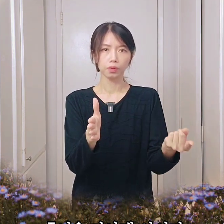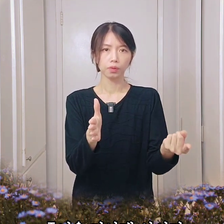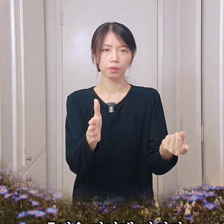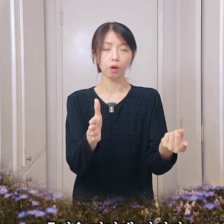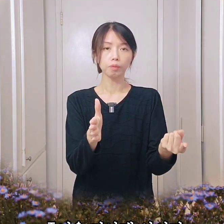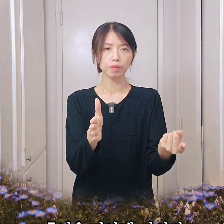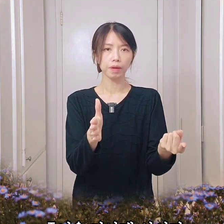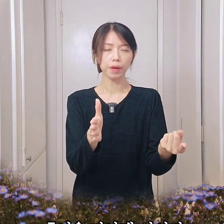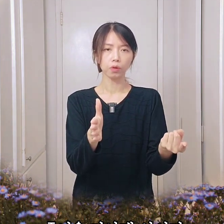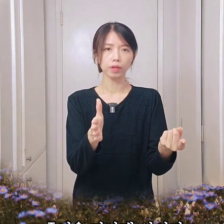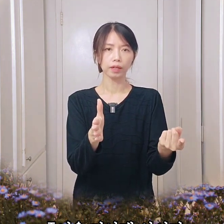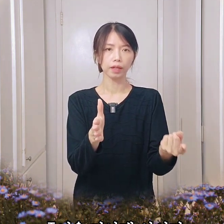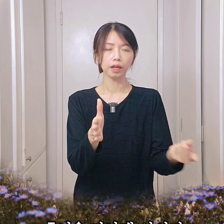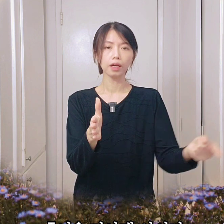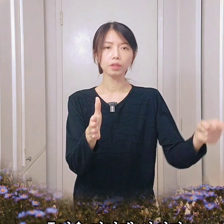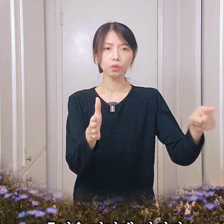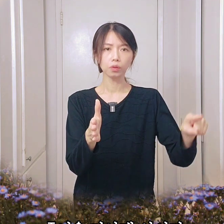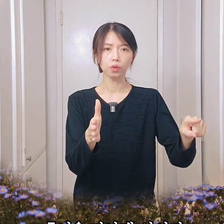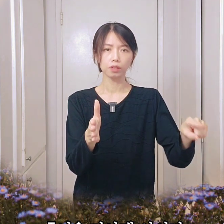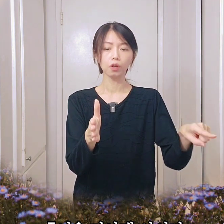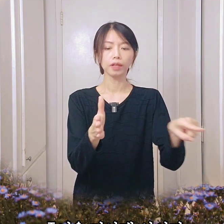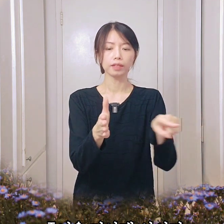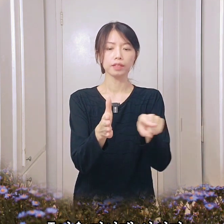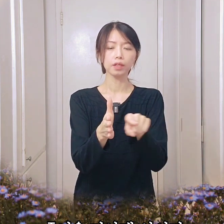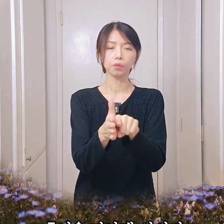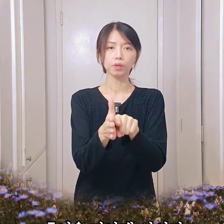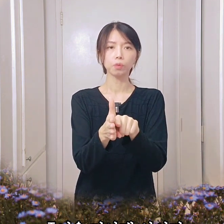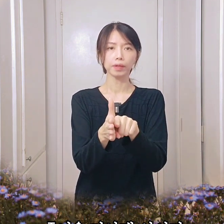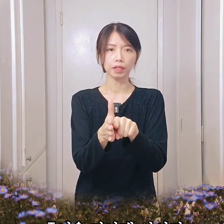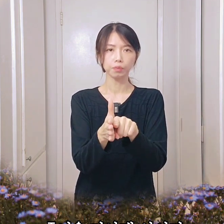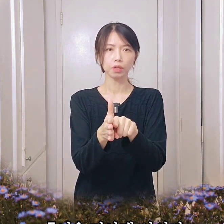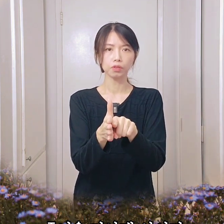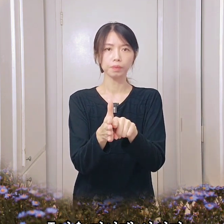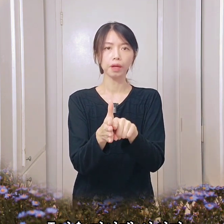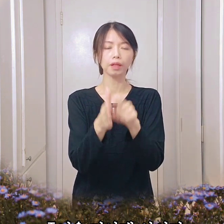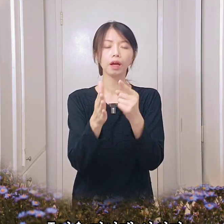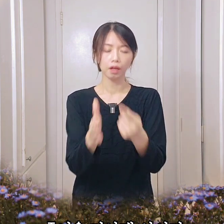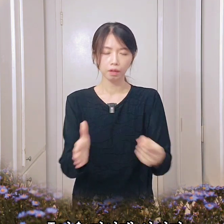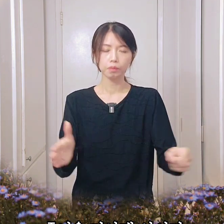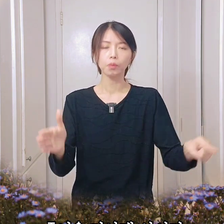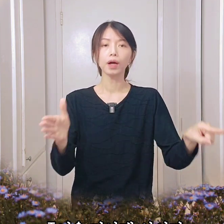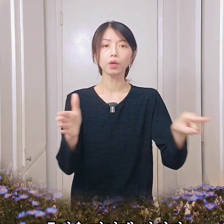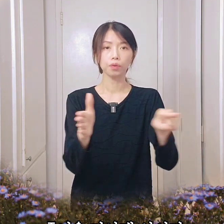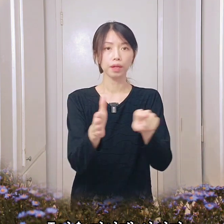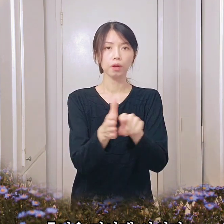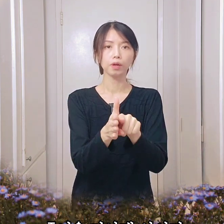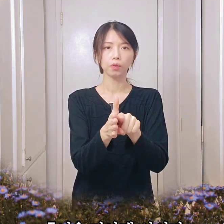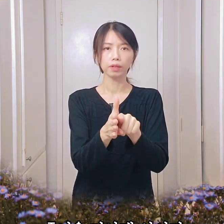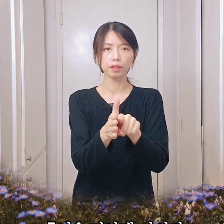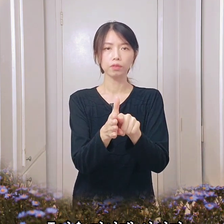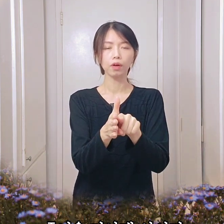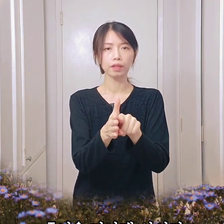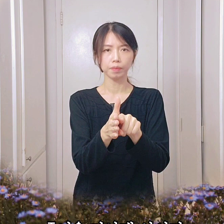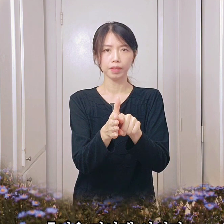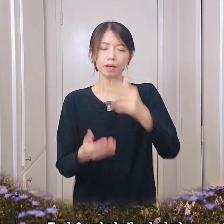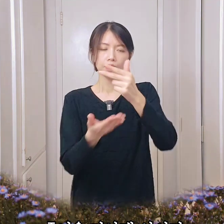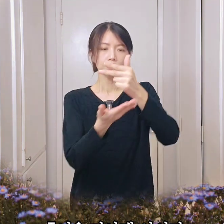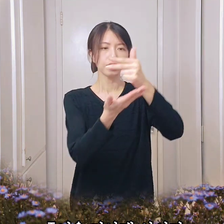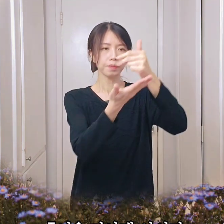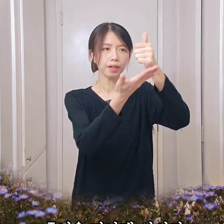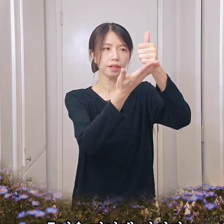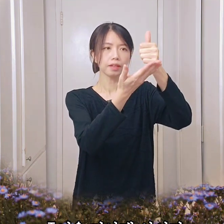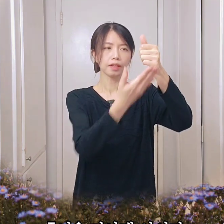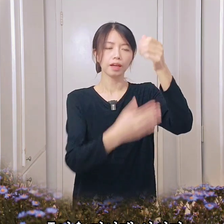그대로 검지만 밖으로 나갔다가 손을 돌려서 다시 왼손 바닥에 붙여주시면 뭐뭐 하기 위해서라고 한 뜻의 수어가